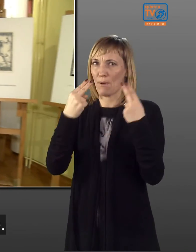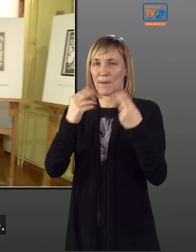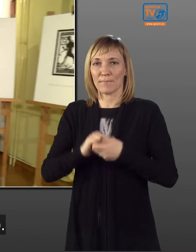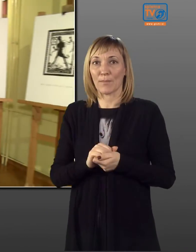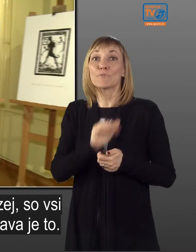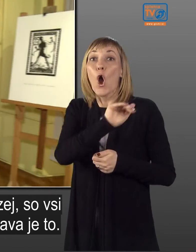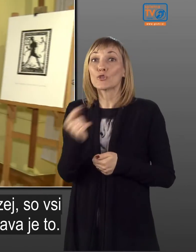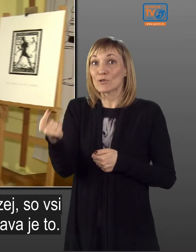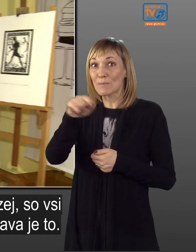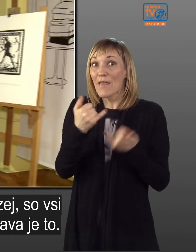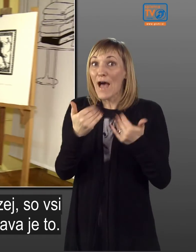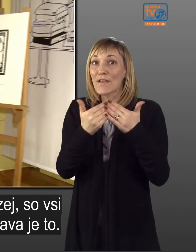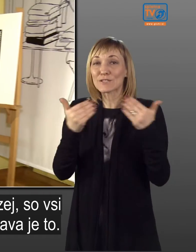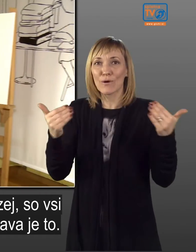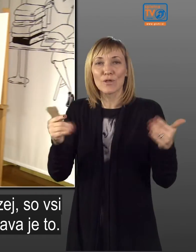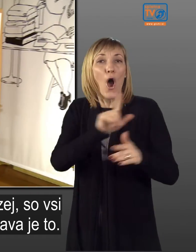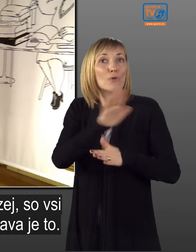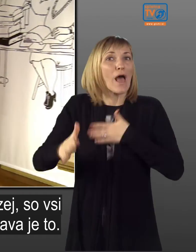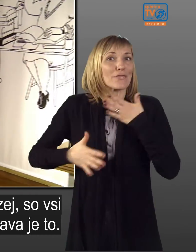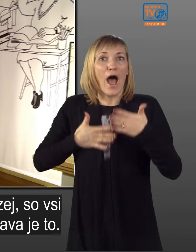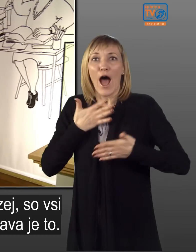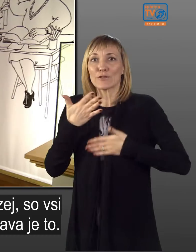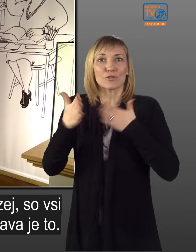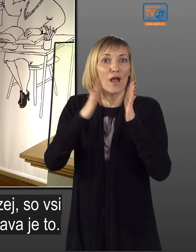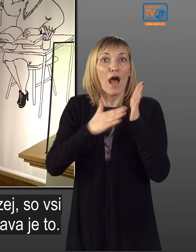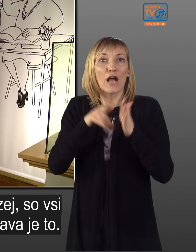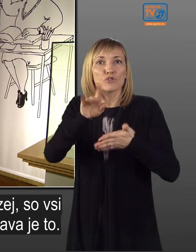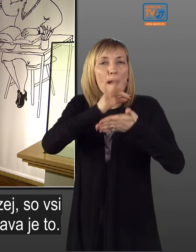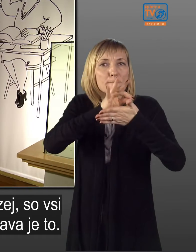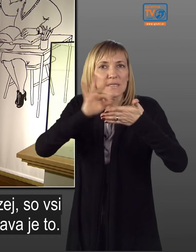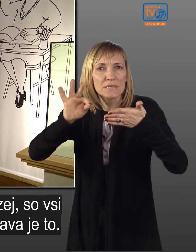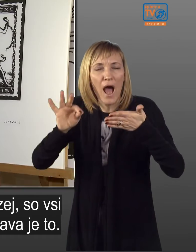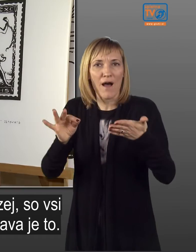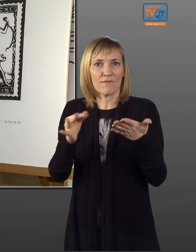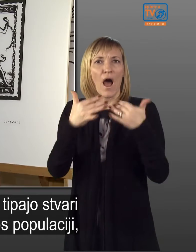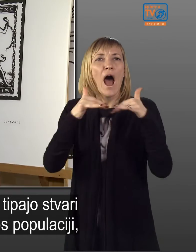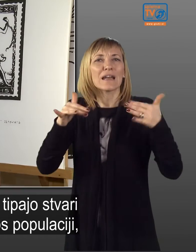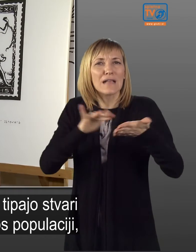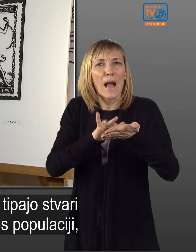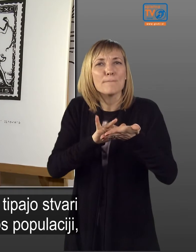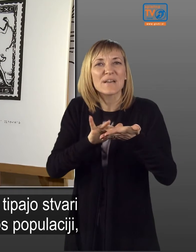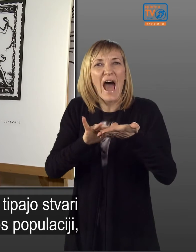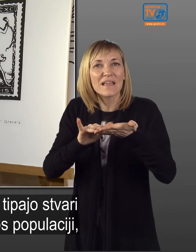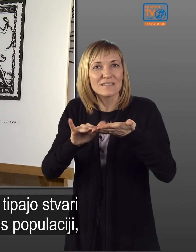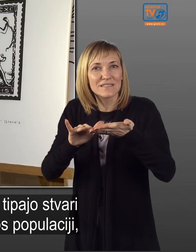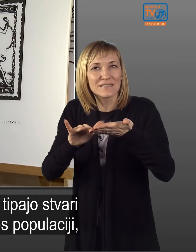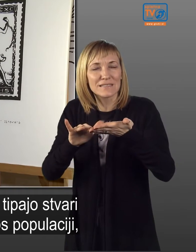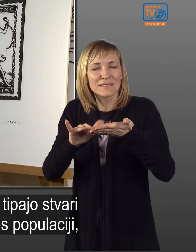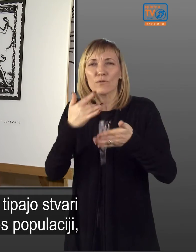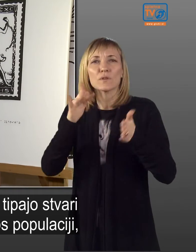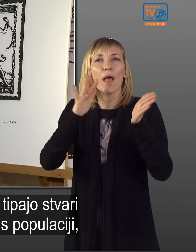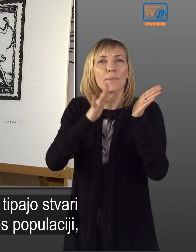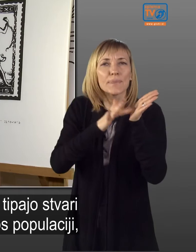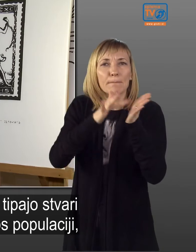bistveno. Otroci, ki pridejo danes v muzej, so vsi navdušeni, kakšna je ta pisava, razlagamo jim o brajici,